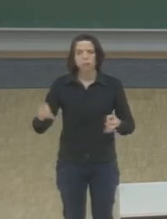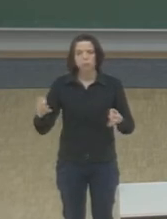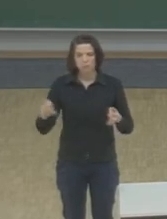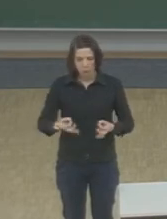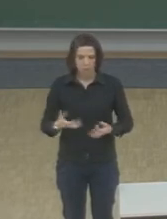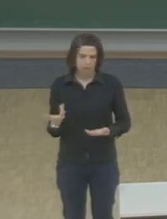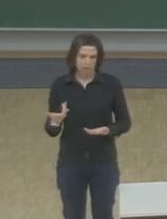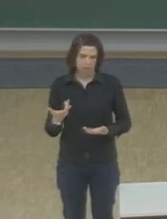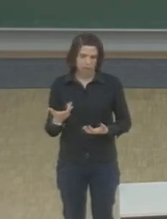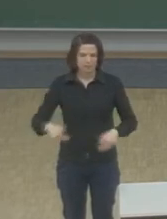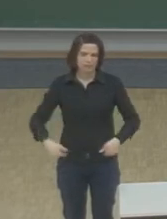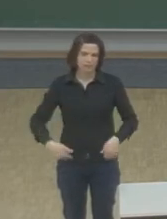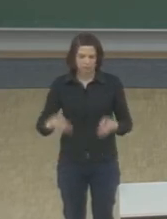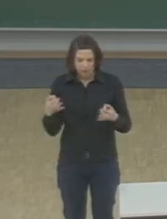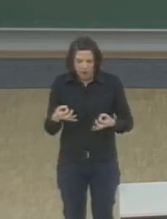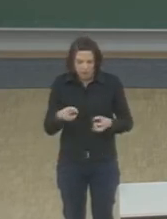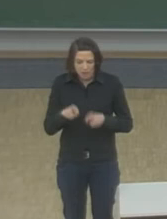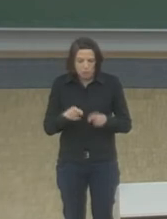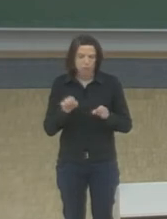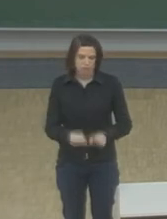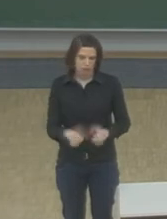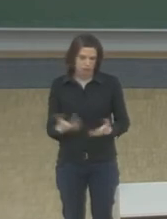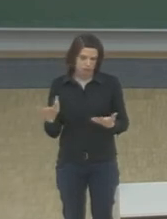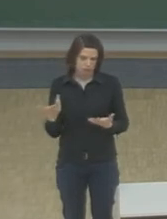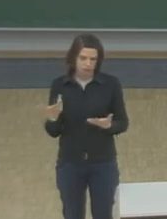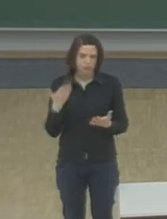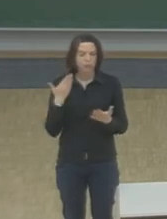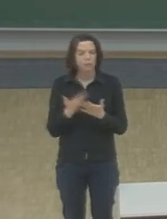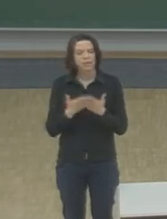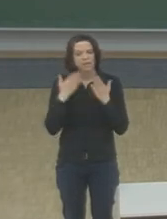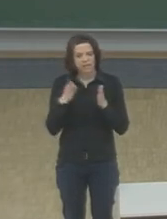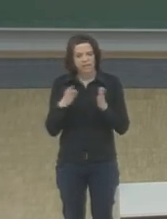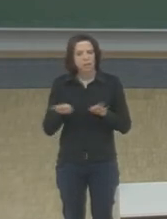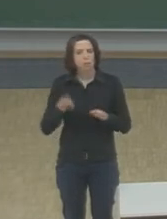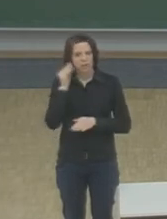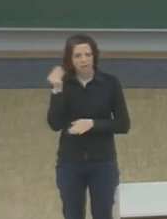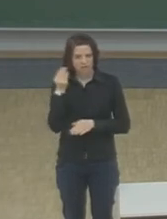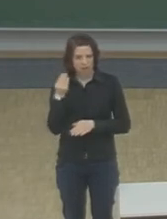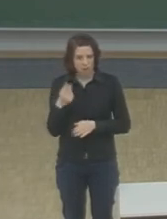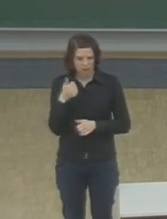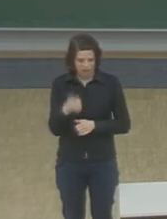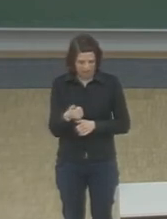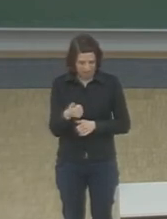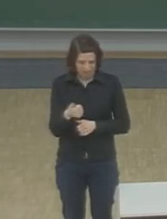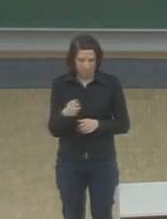brauchbare Disziplin kennenzulernen. Eine Lesart, die Grunderfahrung 1 zur Nützlichkeit